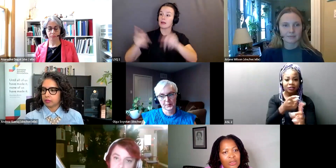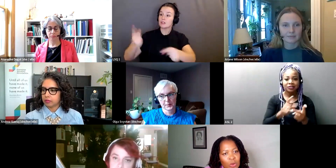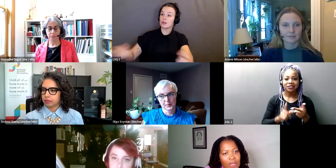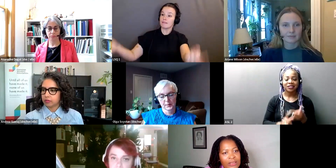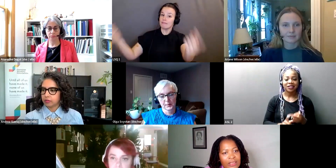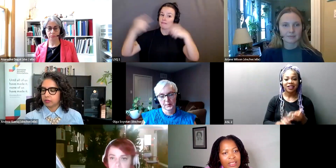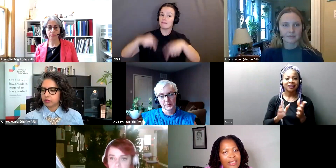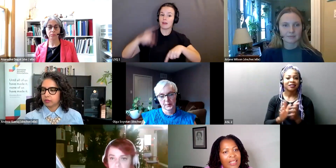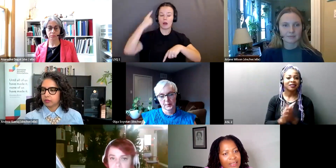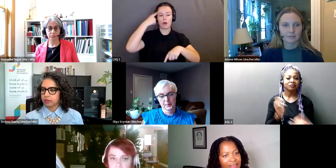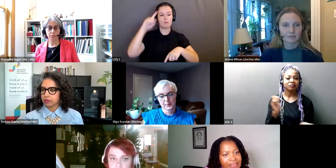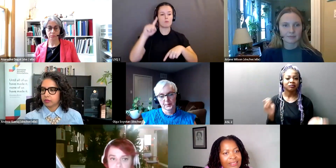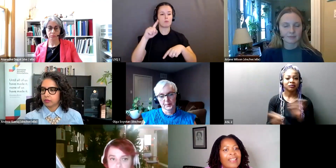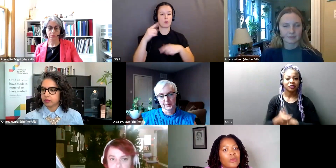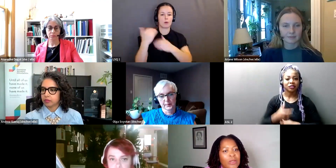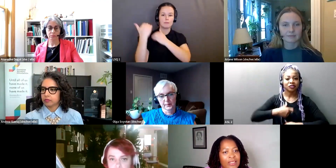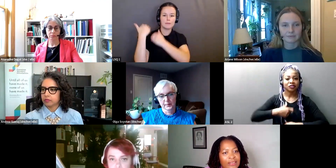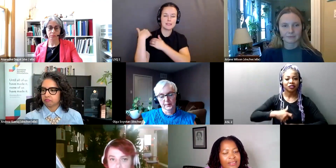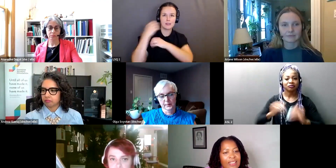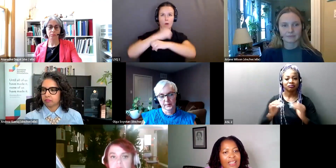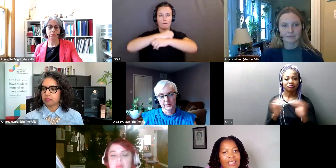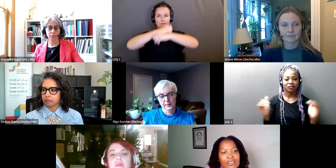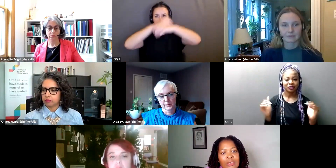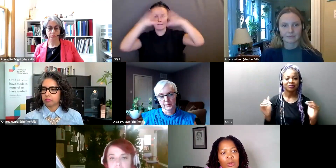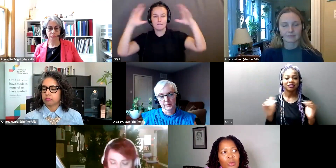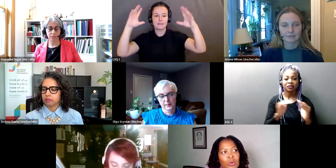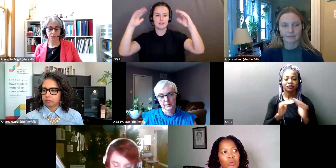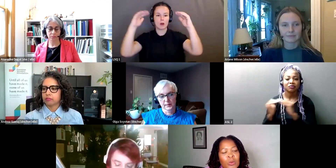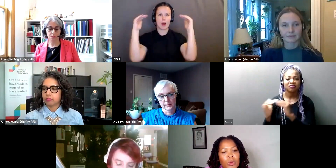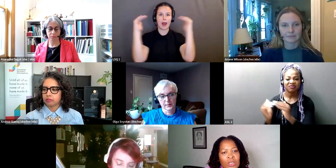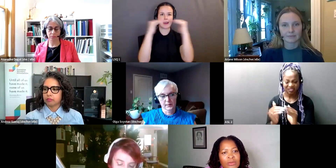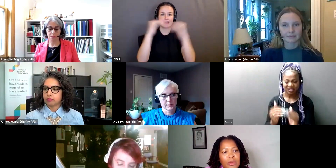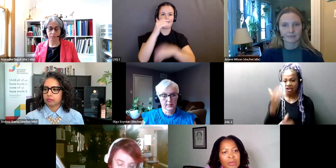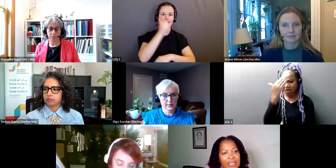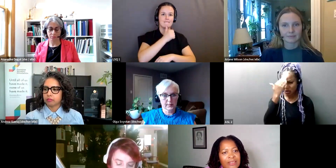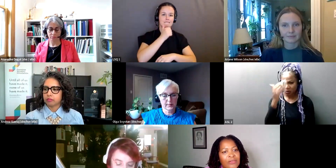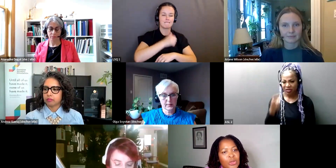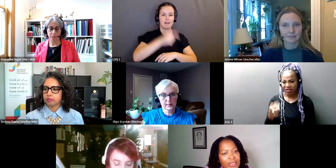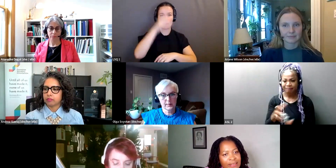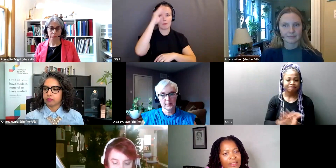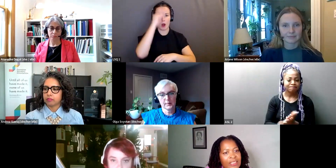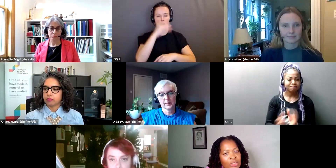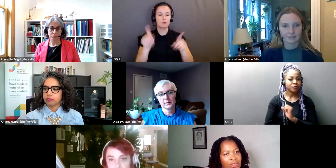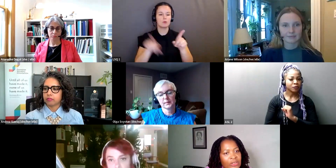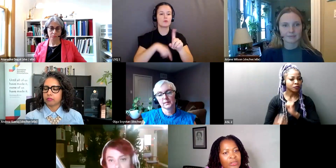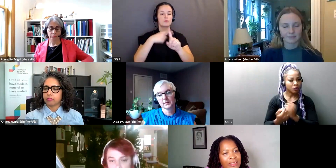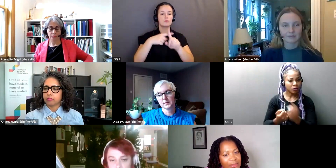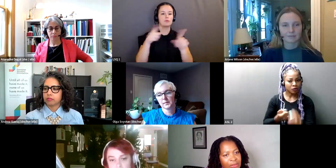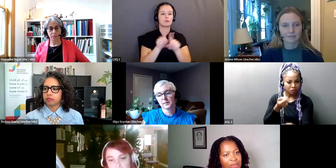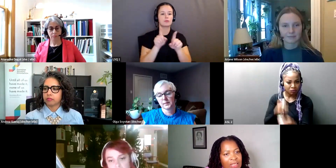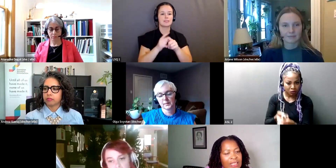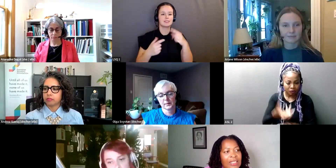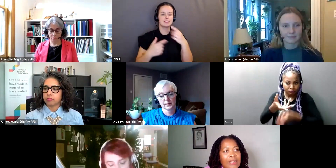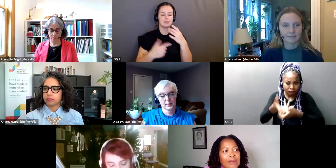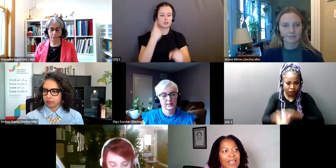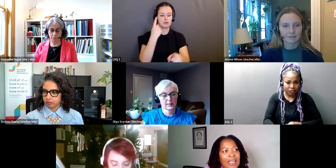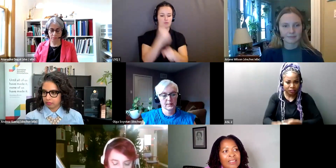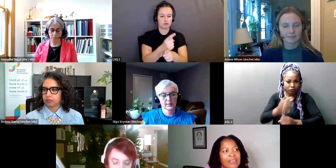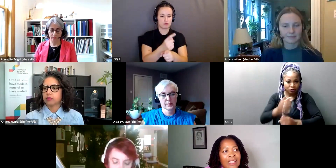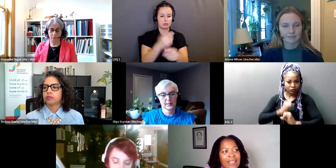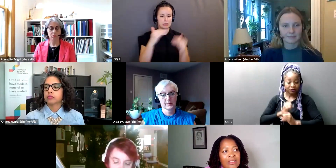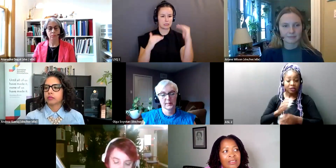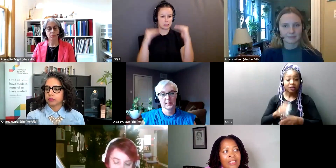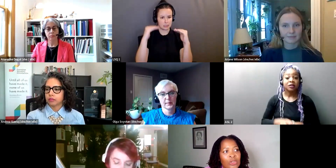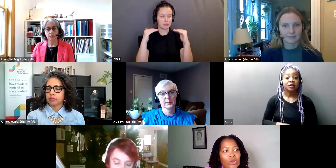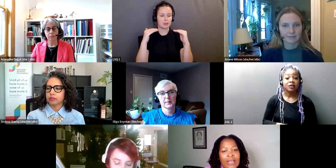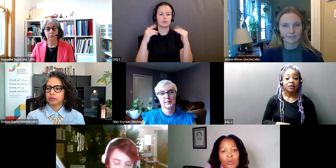travailler sur la mission, la vision de l'égalité des genres et de la justice en matière de genre, il y a